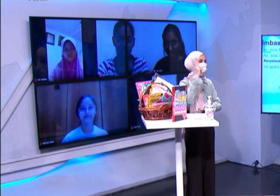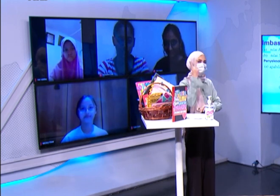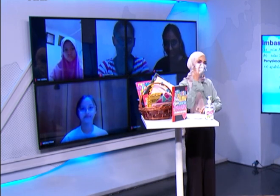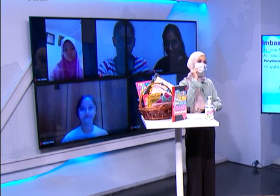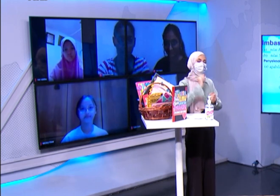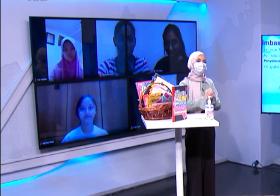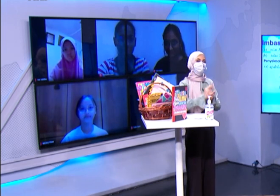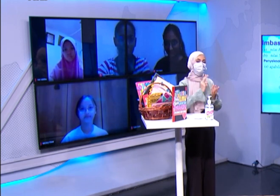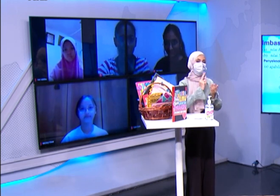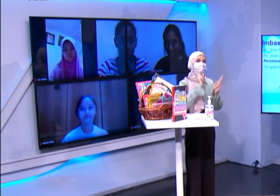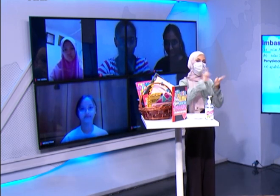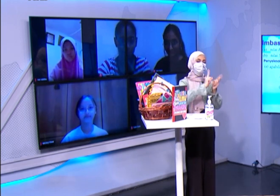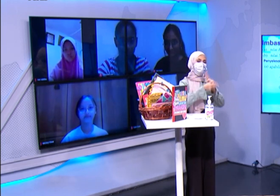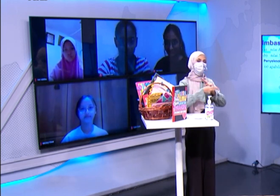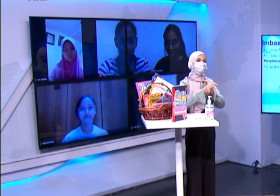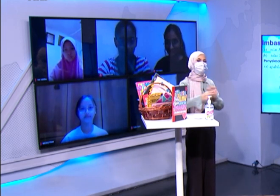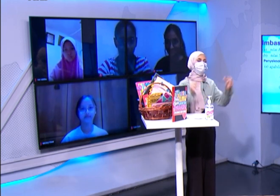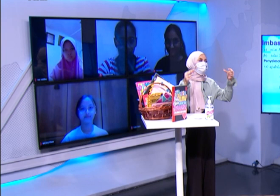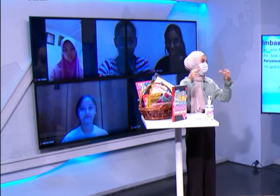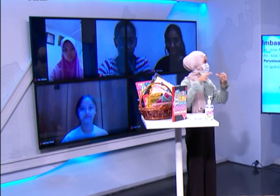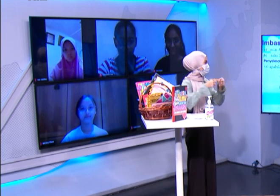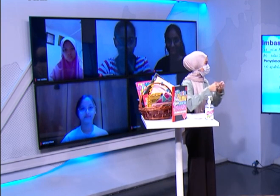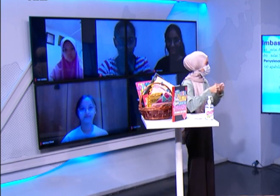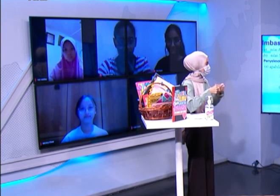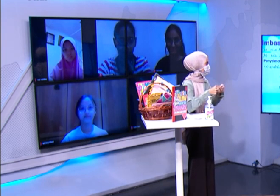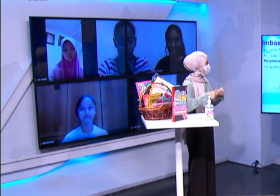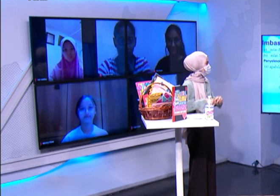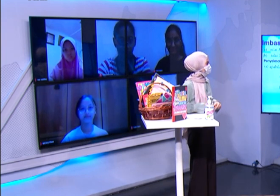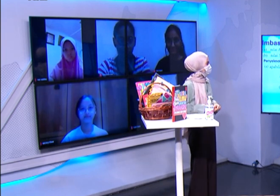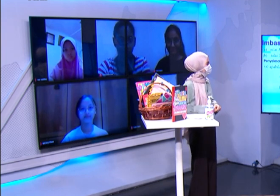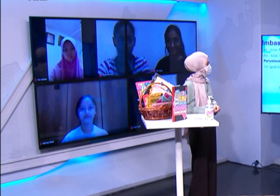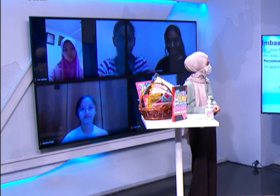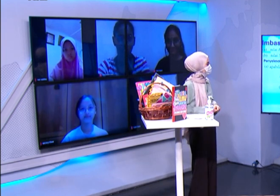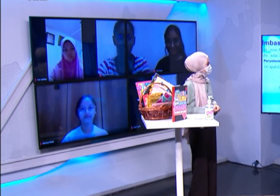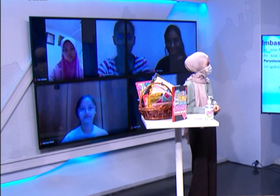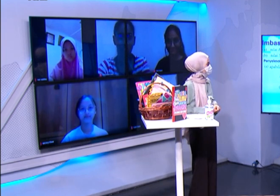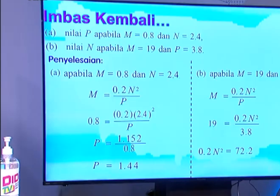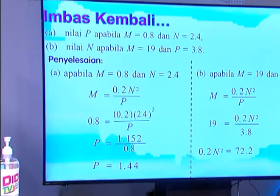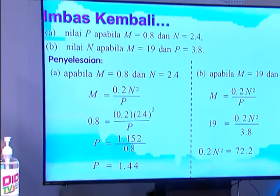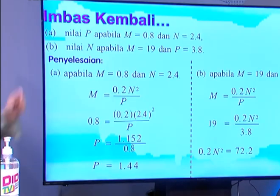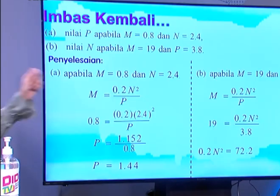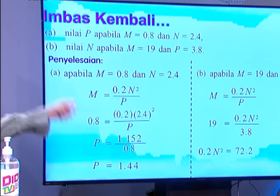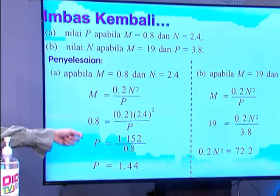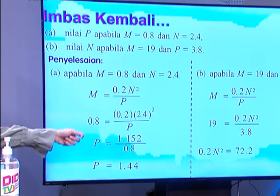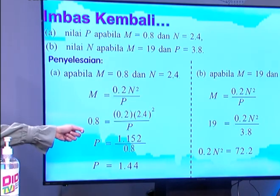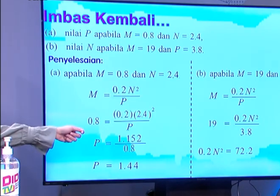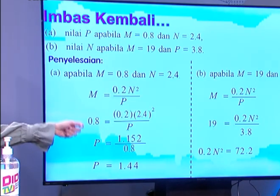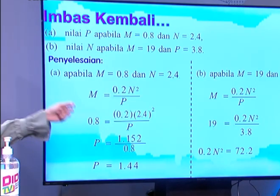song-song Danau bahan secara gabung dan jawaban akhir kita adalah amnil aien